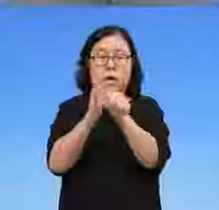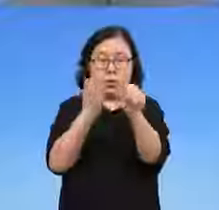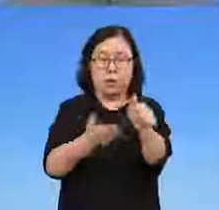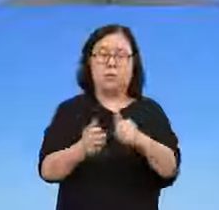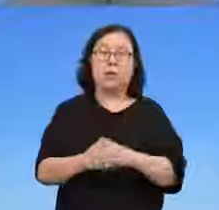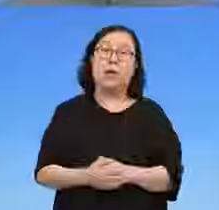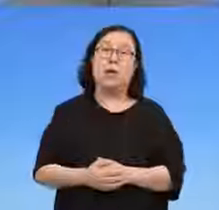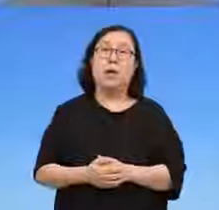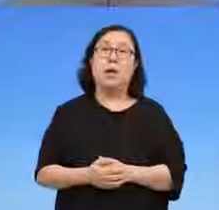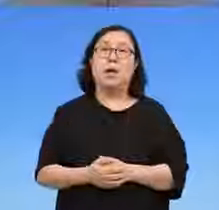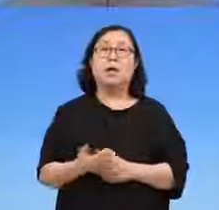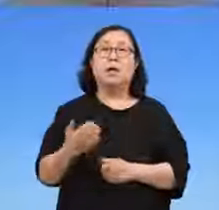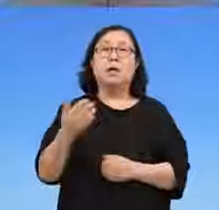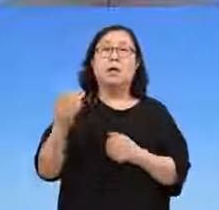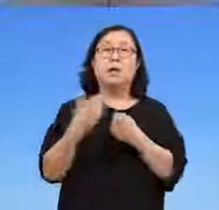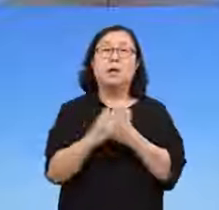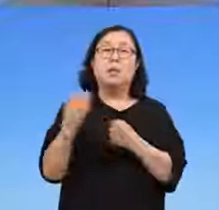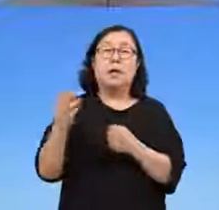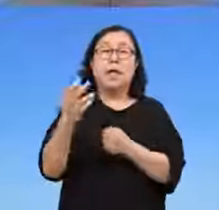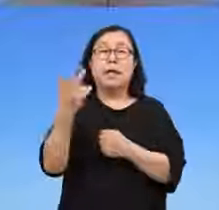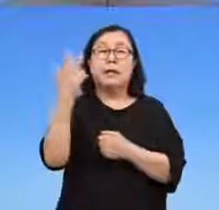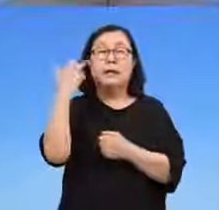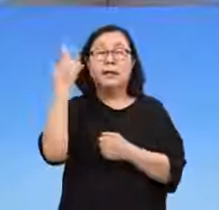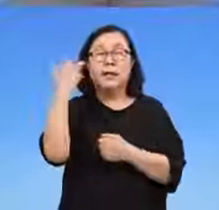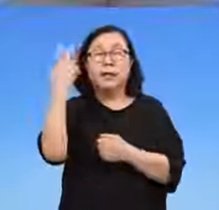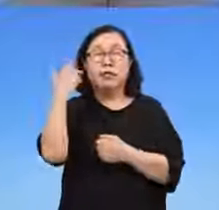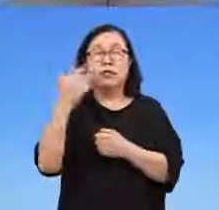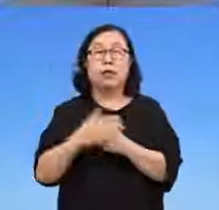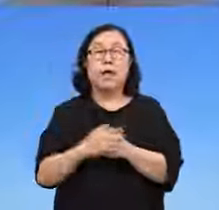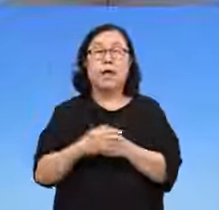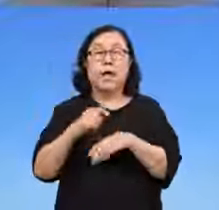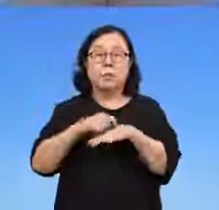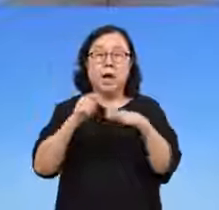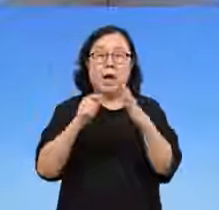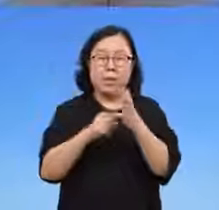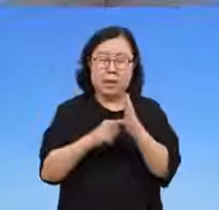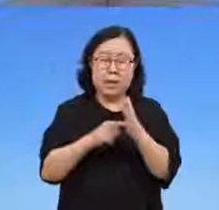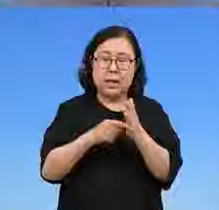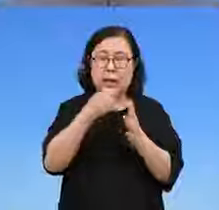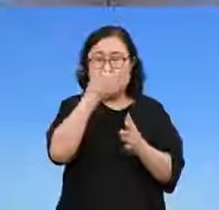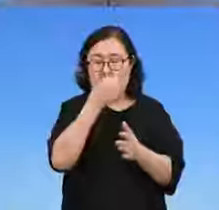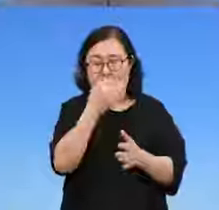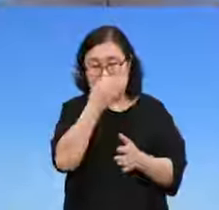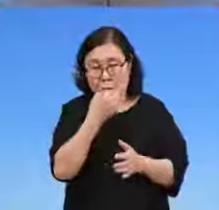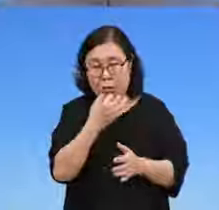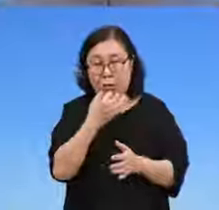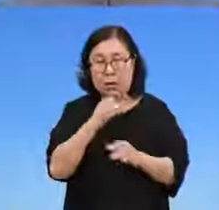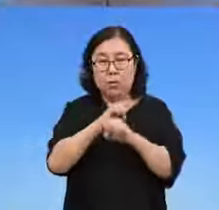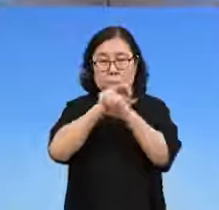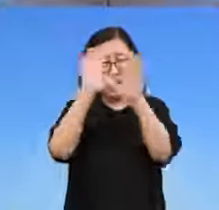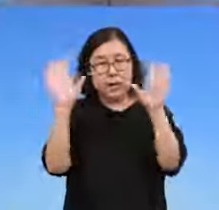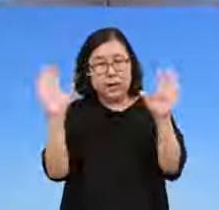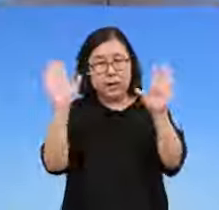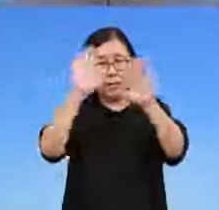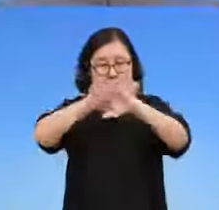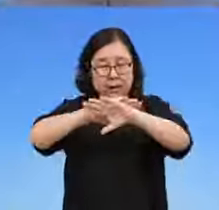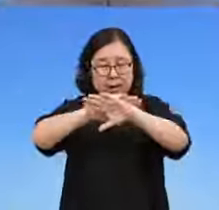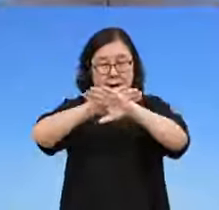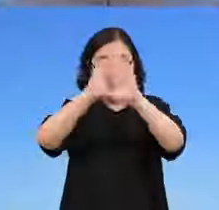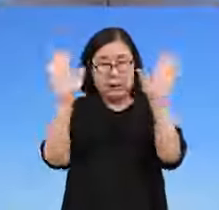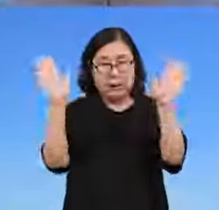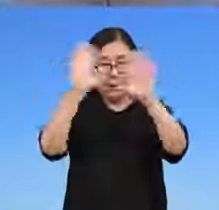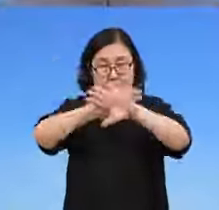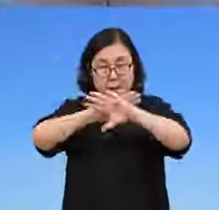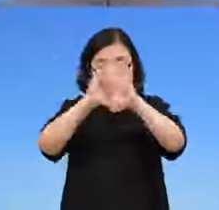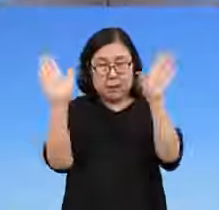또 먹구름이 밀려왔다가 너무너무 고마운 네 분들이 도와주겠다고 오해 풀어주겠다 해서 기분이 또 풀렸다가 다시